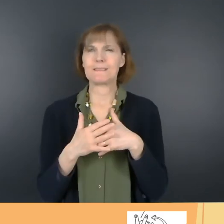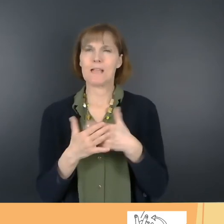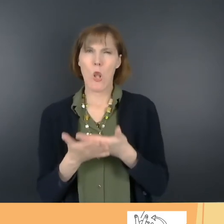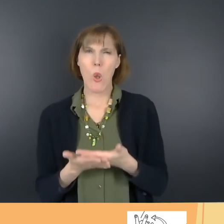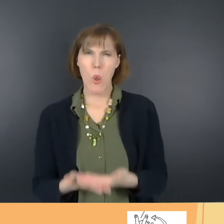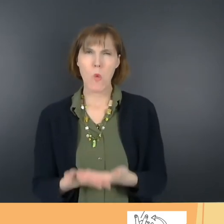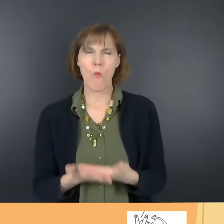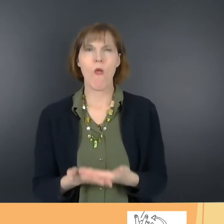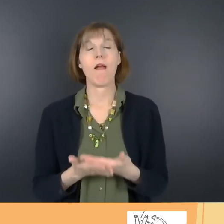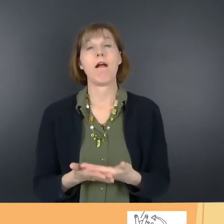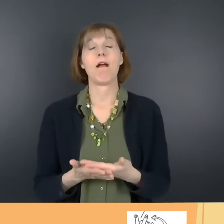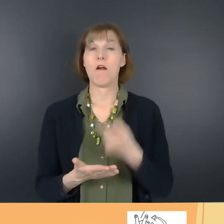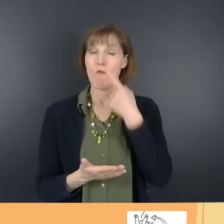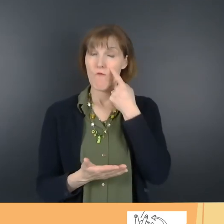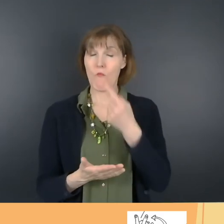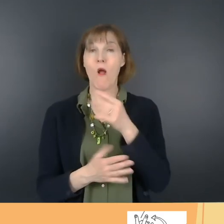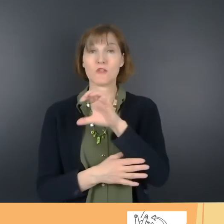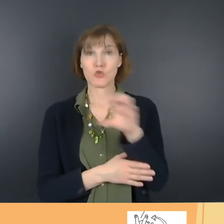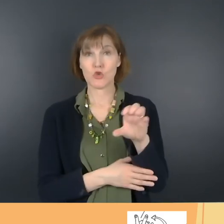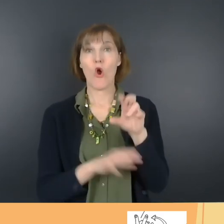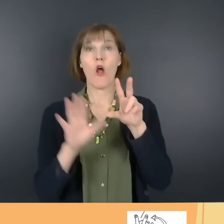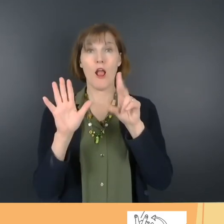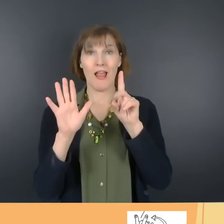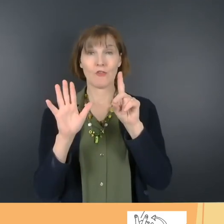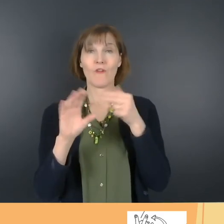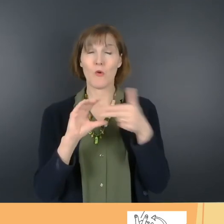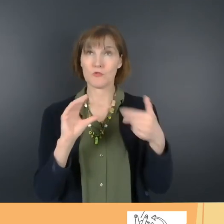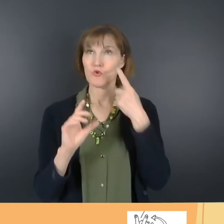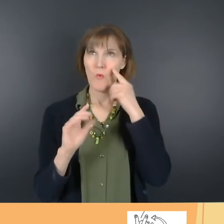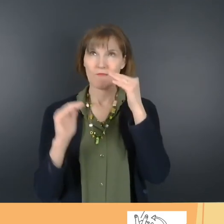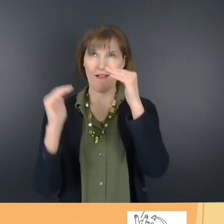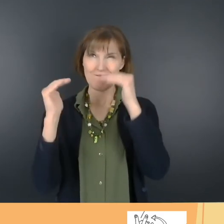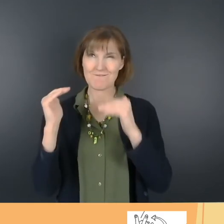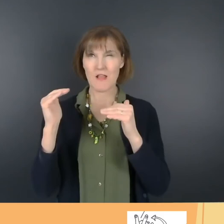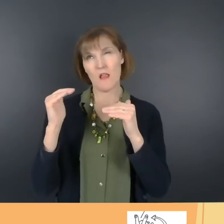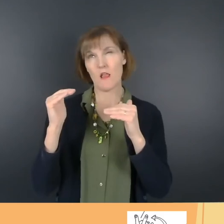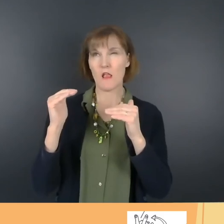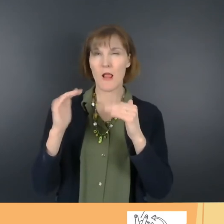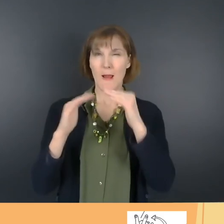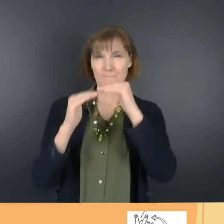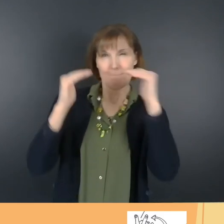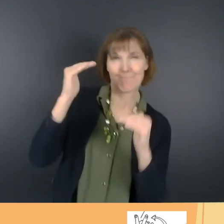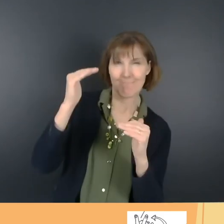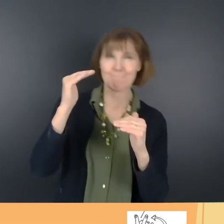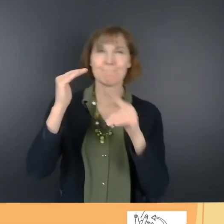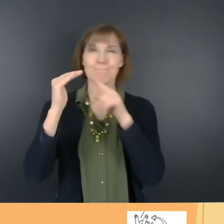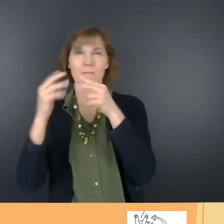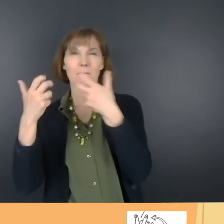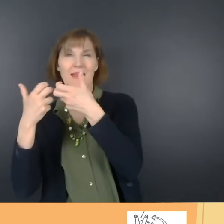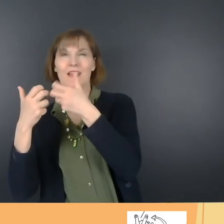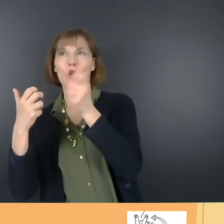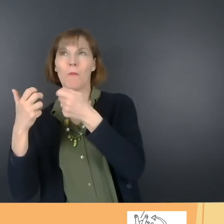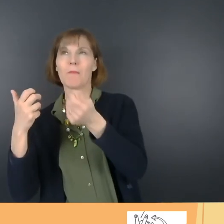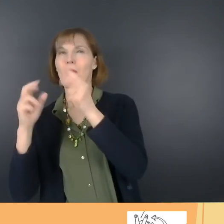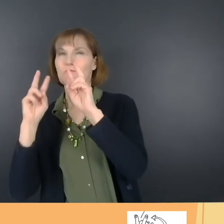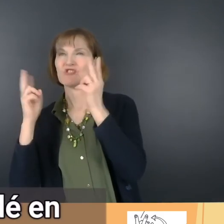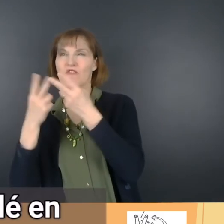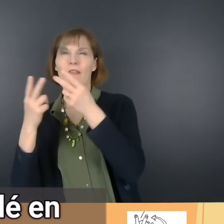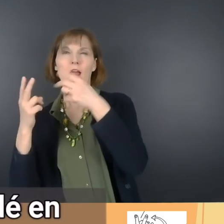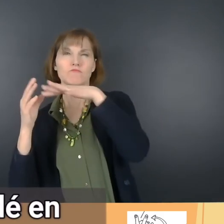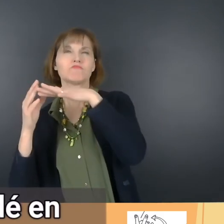assez costaud, on va dire, et je l'ai mis à 180 euros, c'est vraiment le prix, je crois que c'est inférieur, en fait, au prix